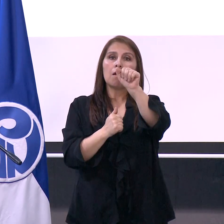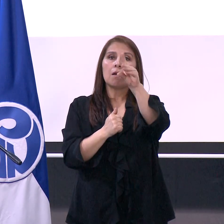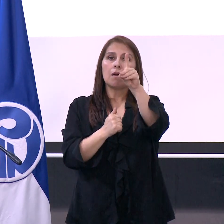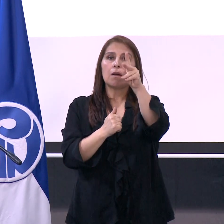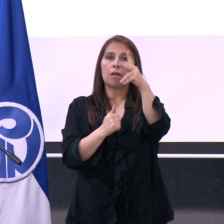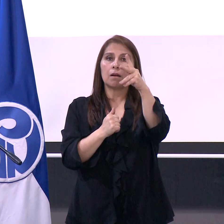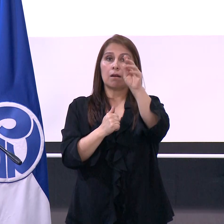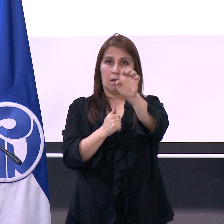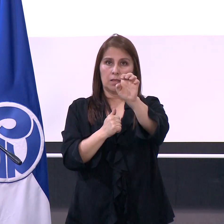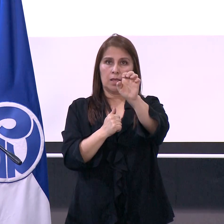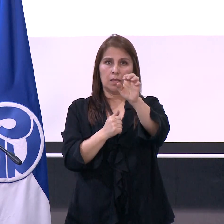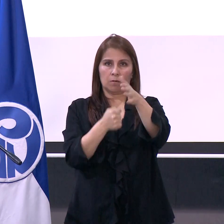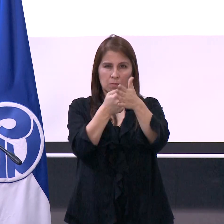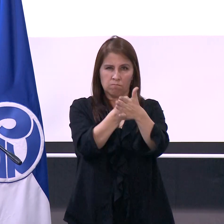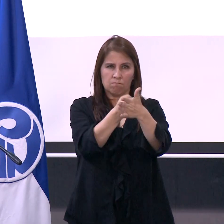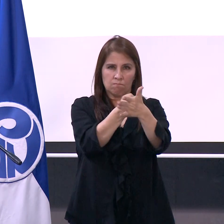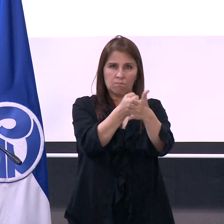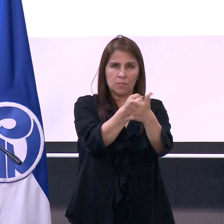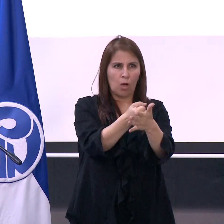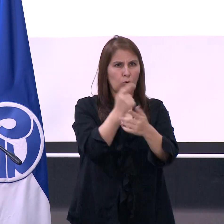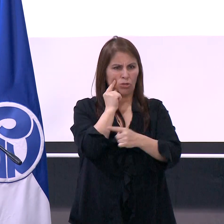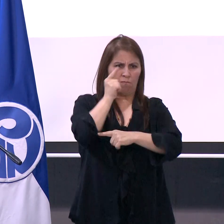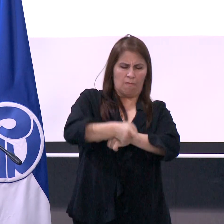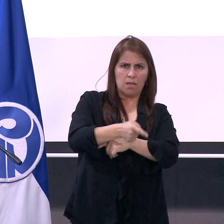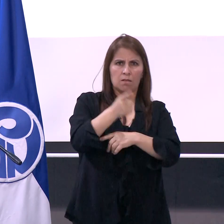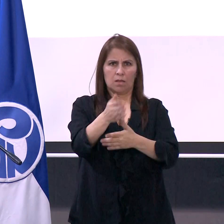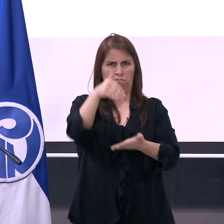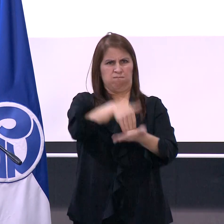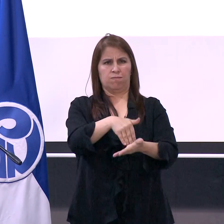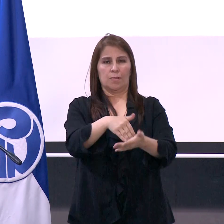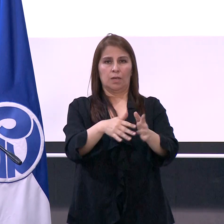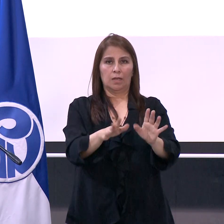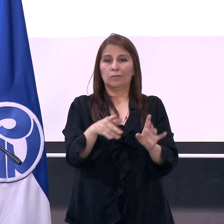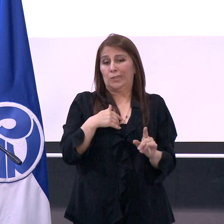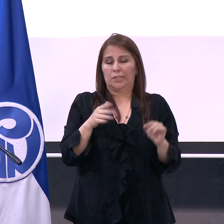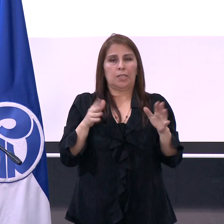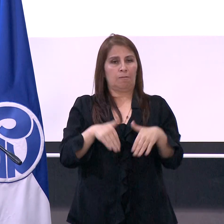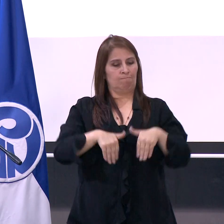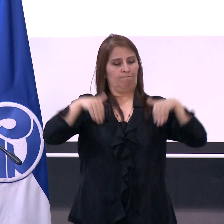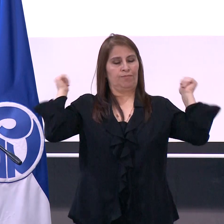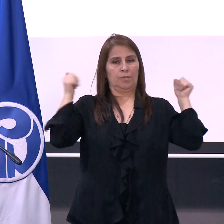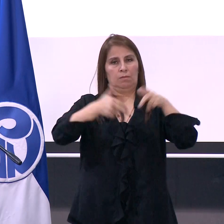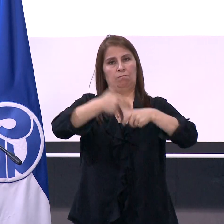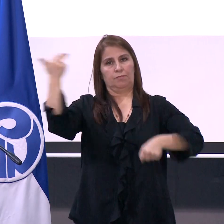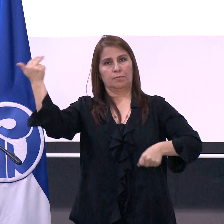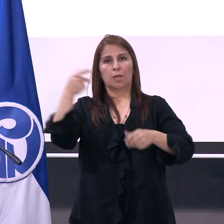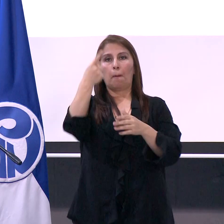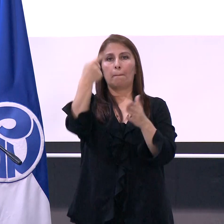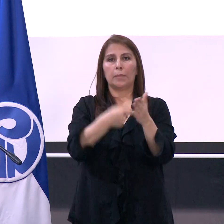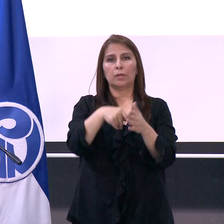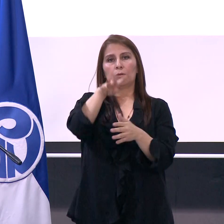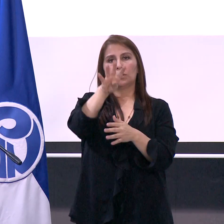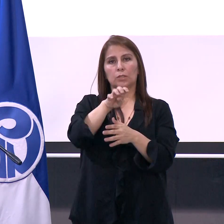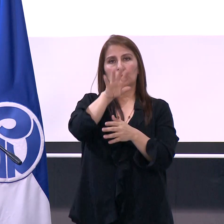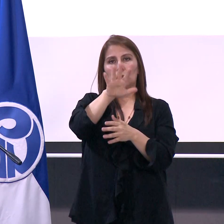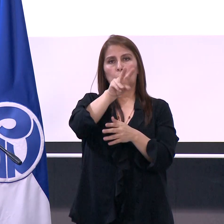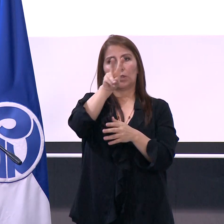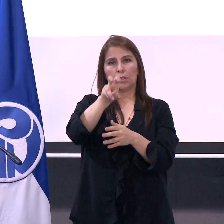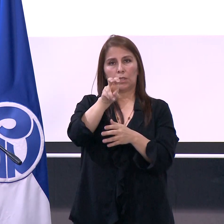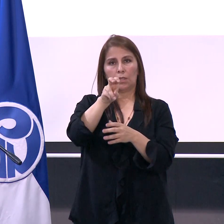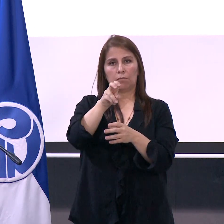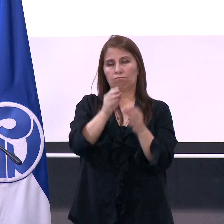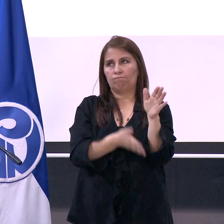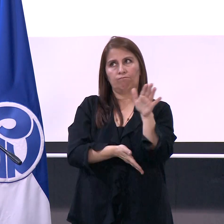estudiantes por sus posturas autoritarias abandonó el país en 1957 queda claro